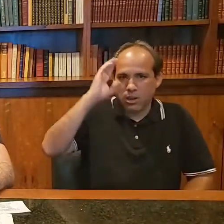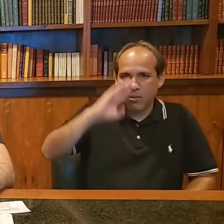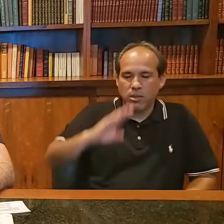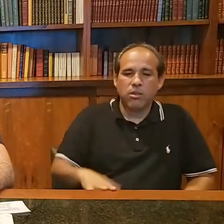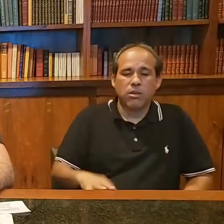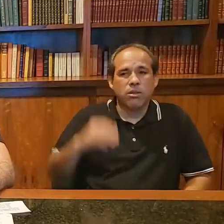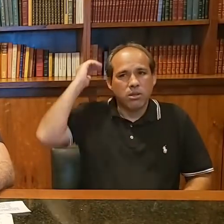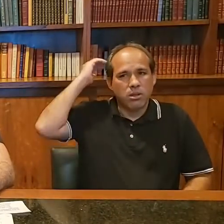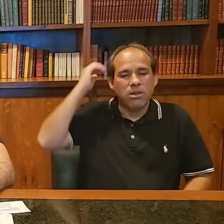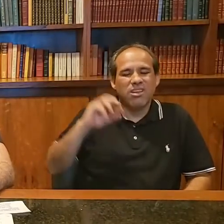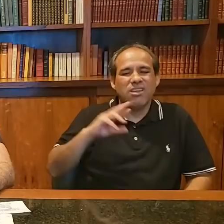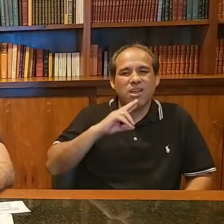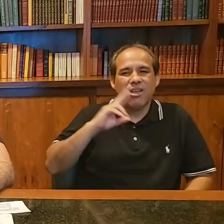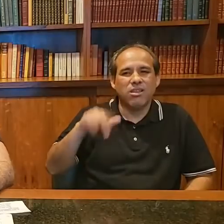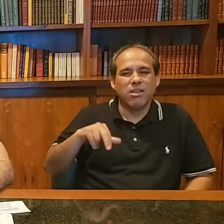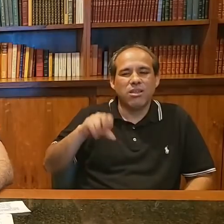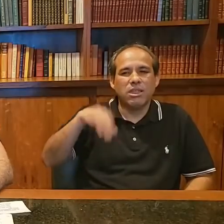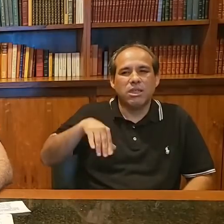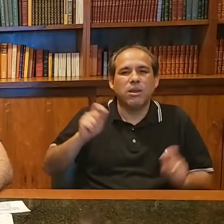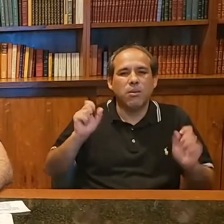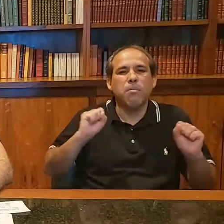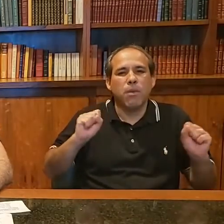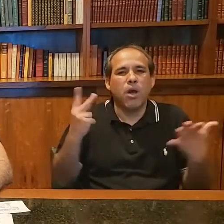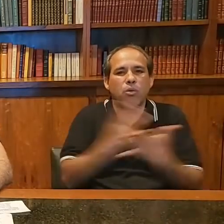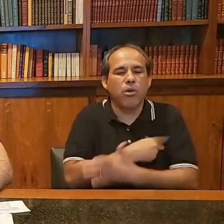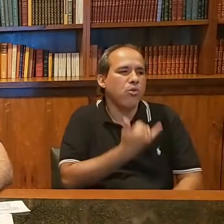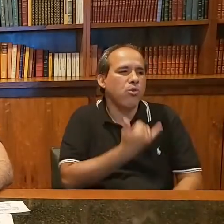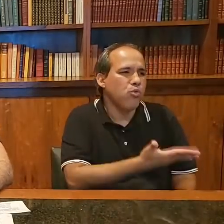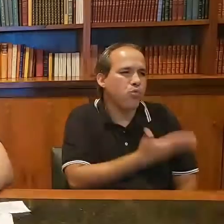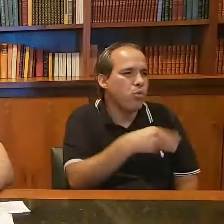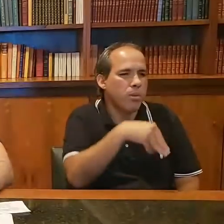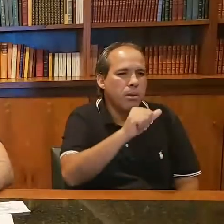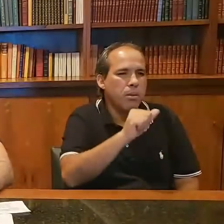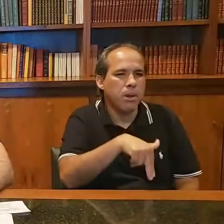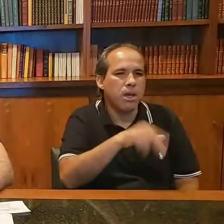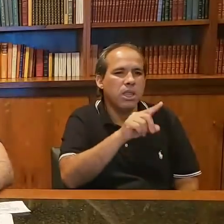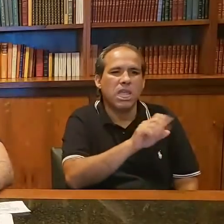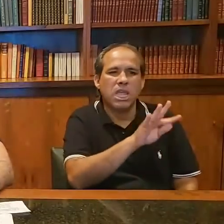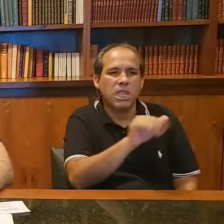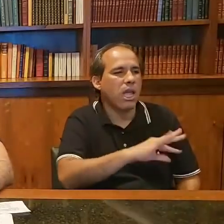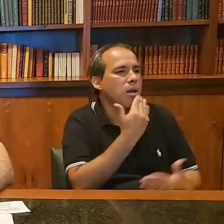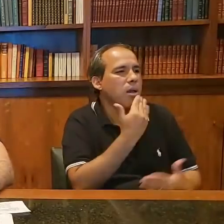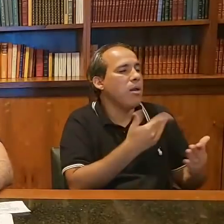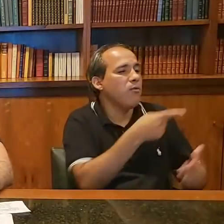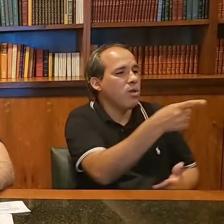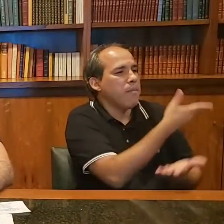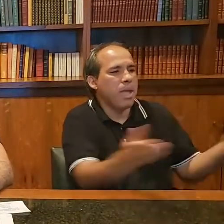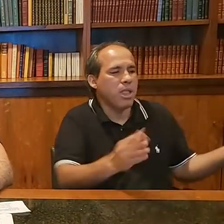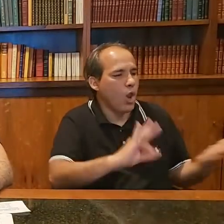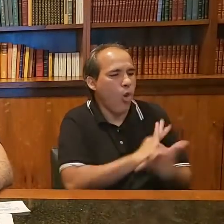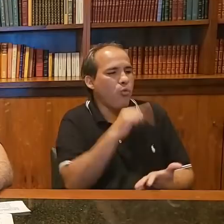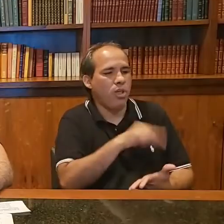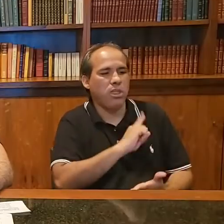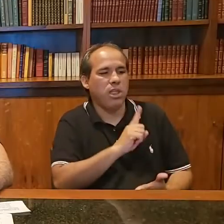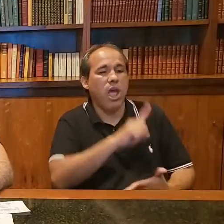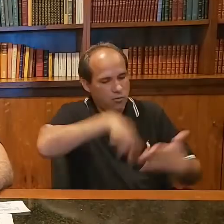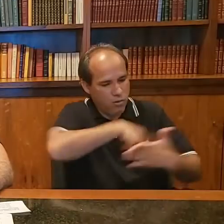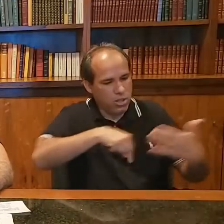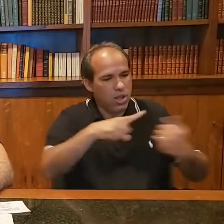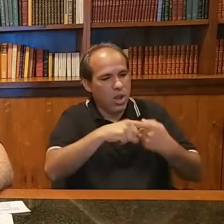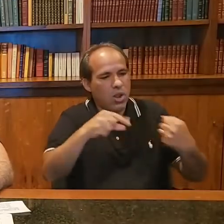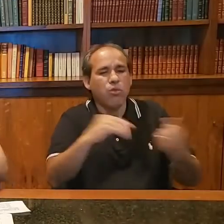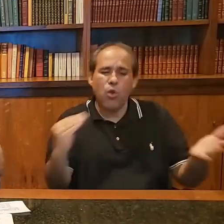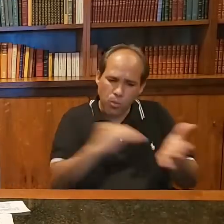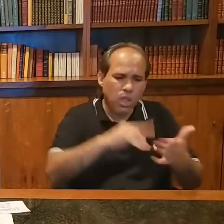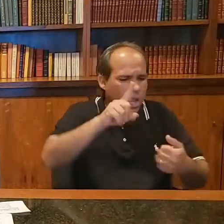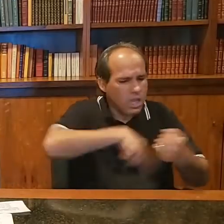falou, é possível. O que eu fiz? Falei, ó, Mandetta, perdeu Mandetta. Eu não vou sancionar, vou vetar. E vetei esse dispositivo. Sim.